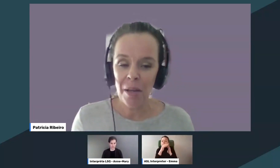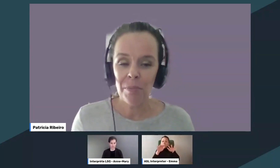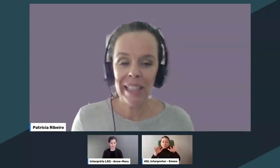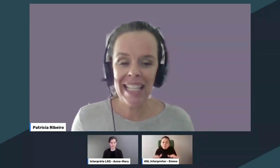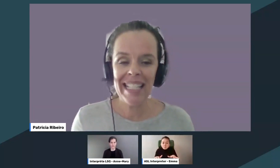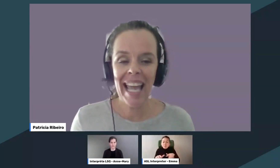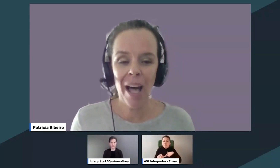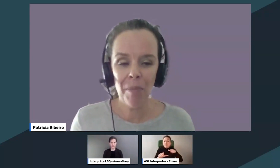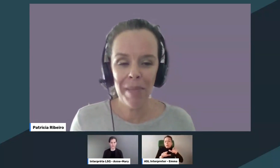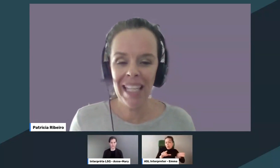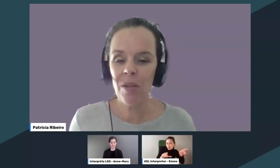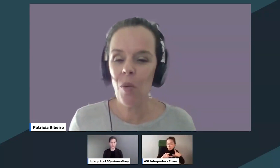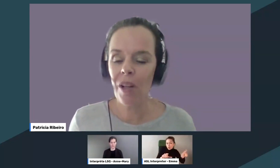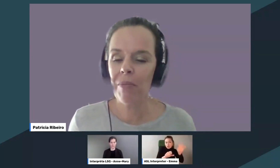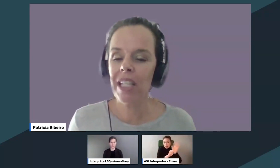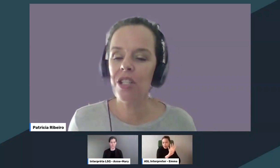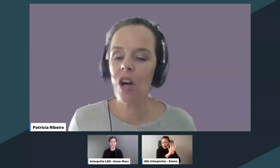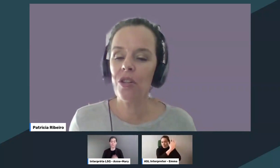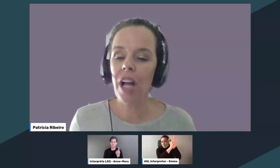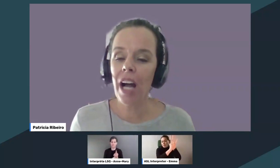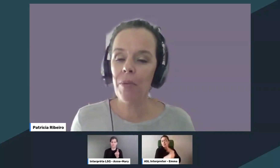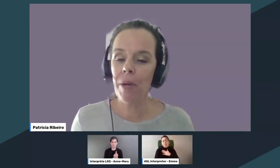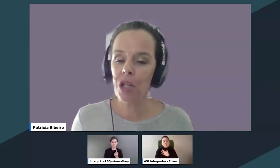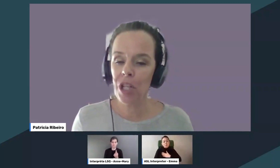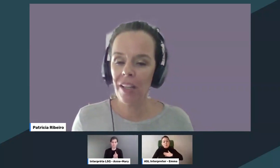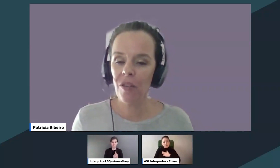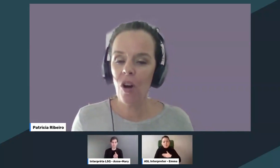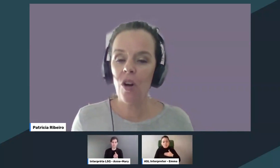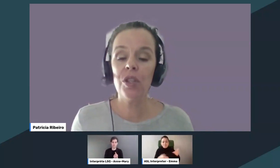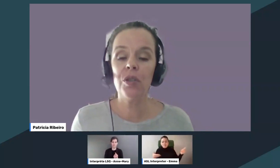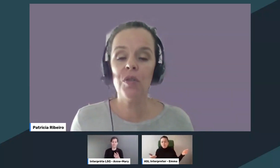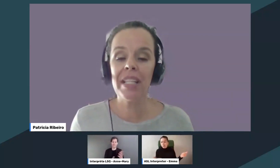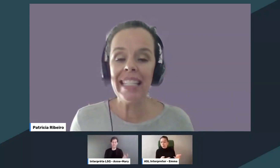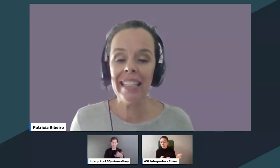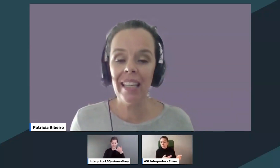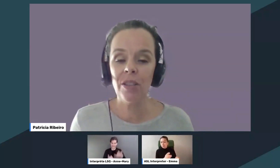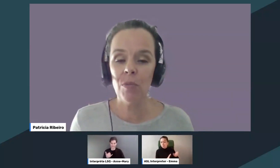l'établissement de la langue et de la défense des droits. Je vous demande